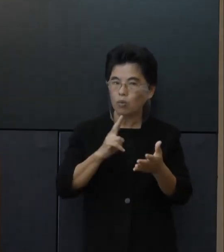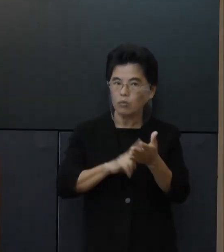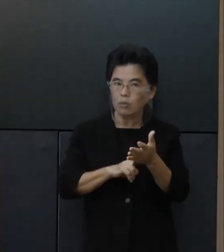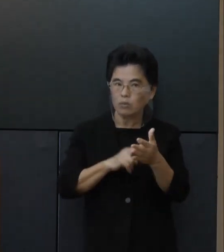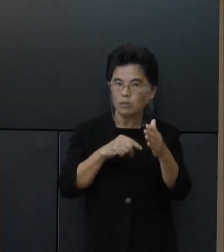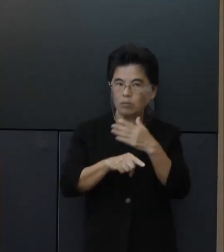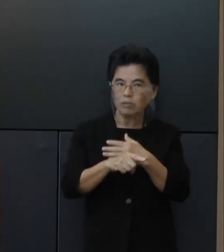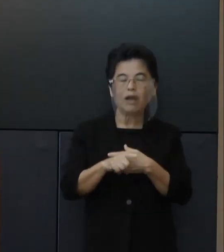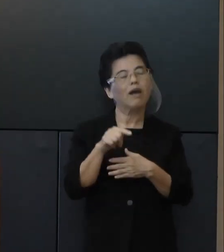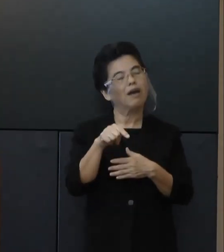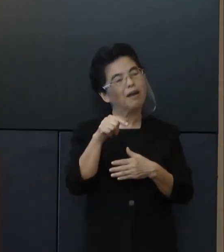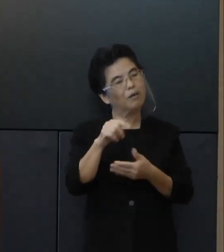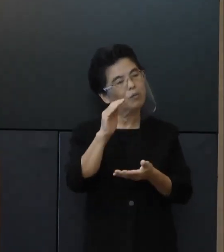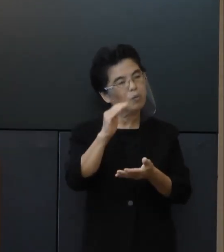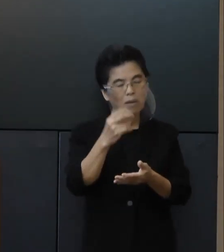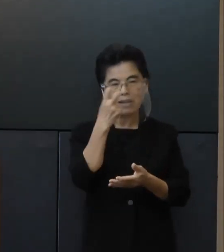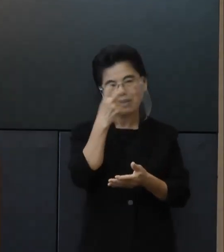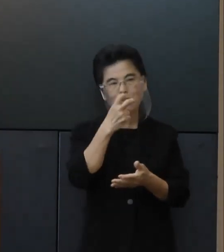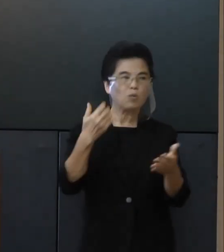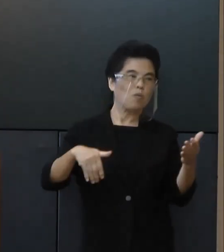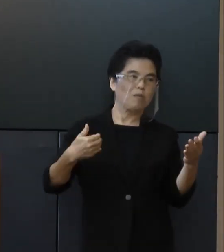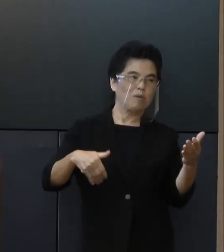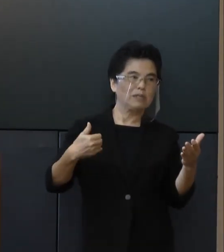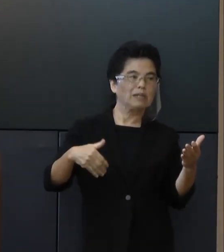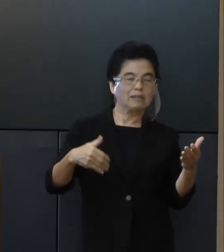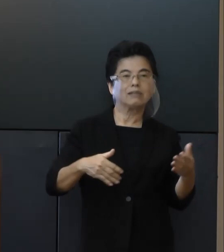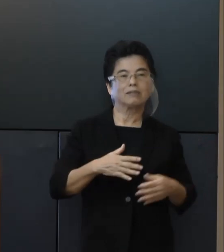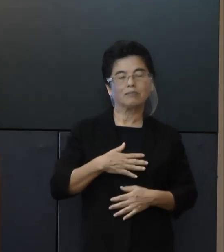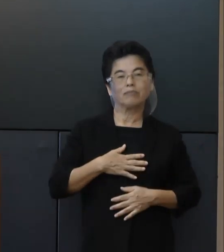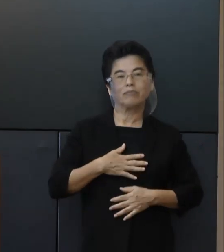そこまではまだ検討に至っておりません。